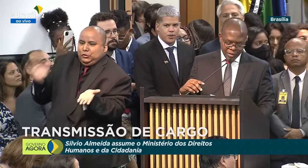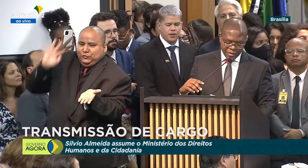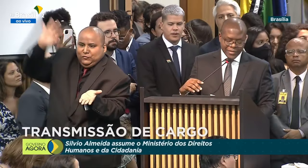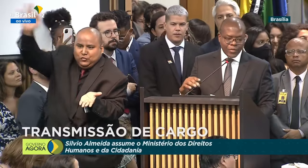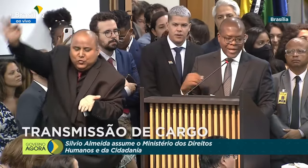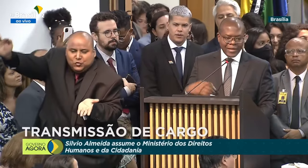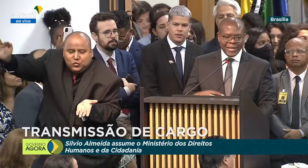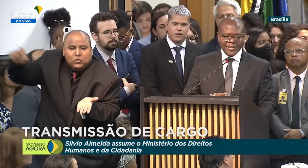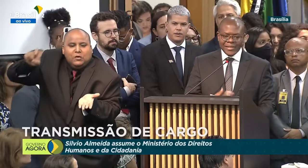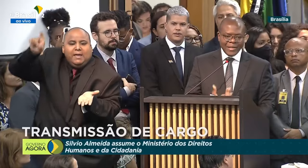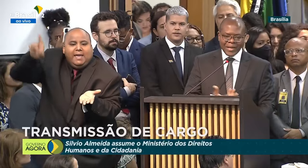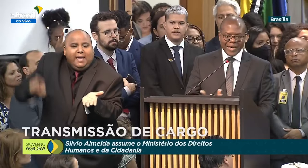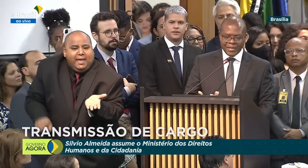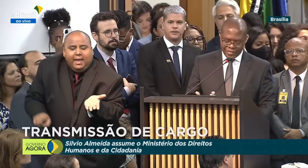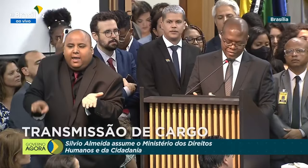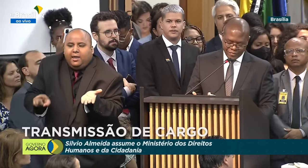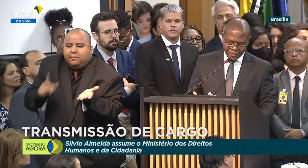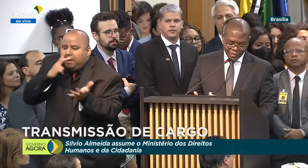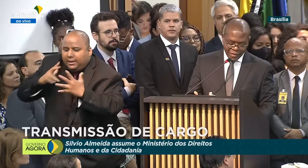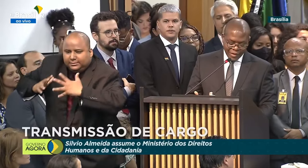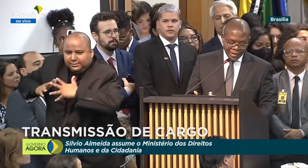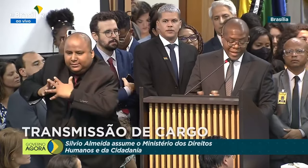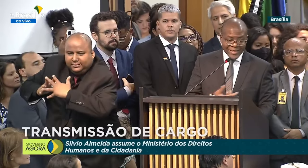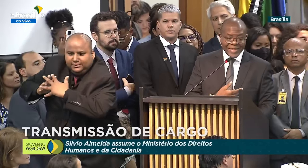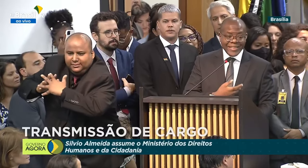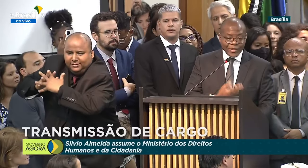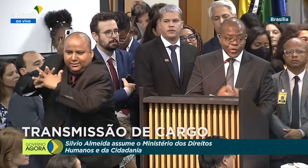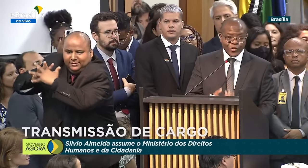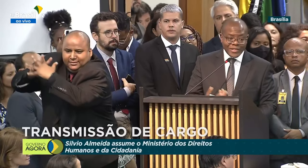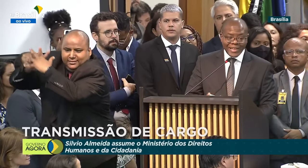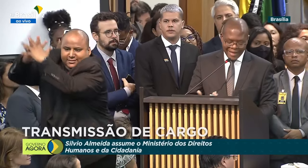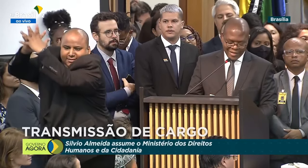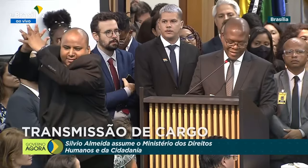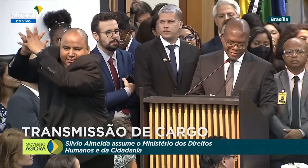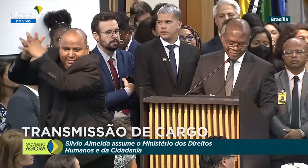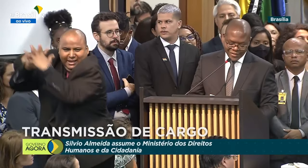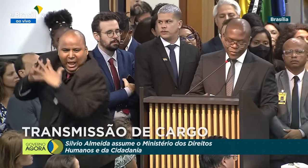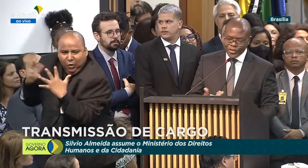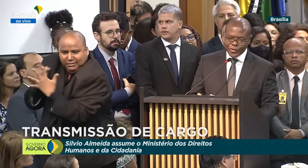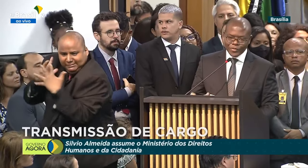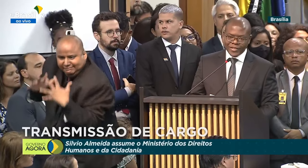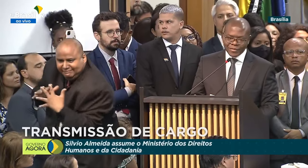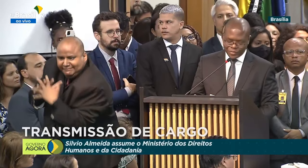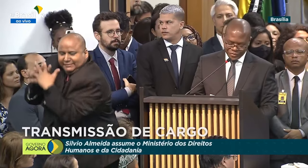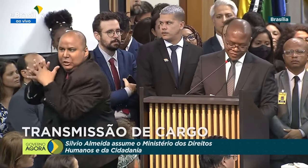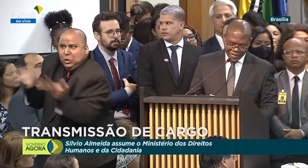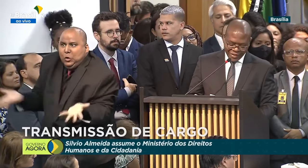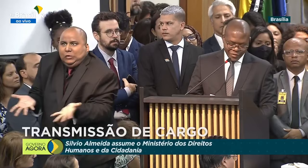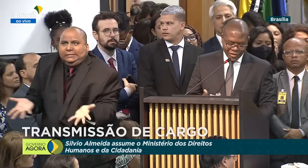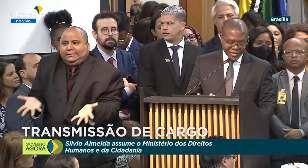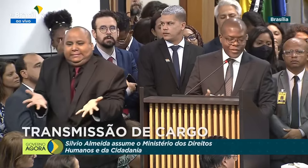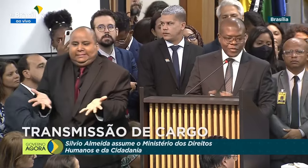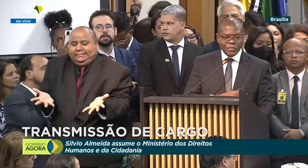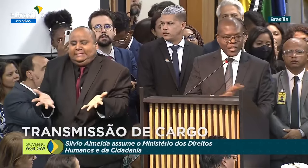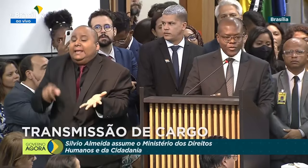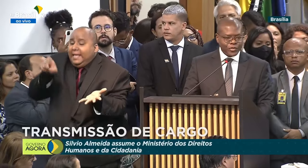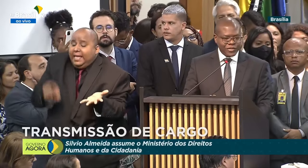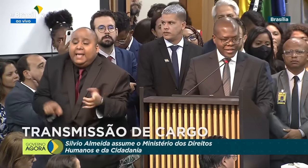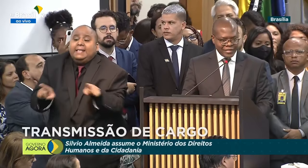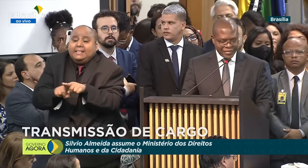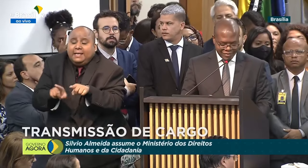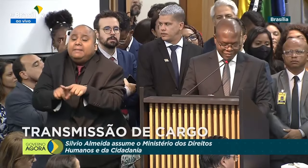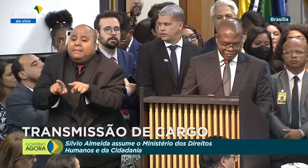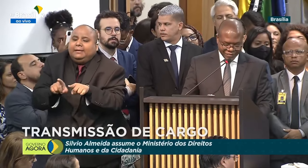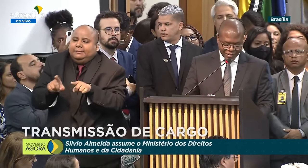são realidades intermediadas e nessa Encruzilhada que nos encontramos eu diria que são também